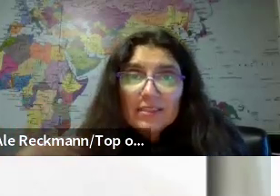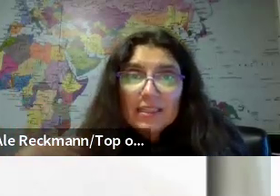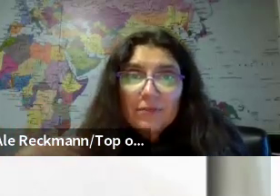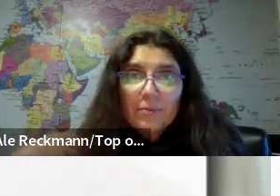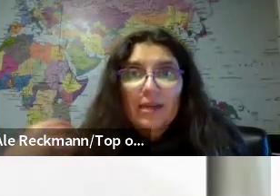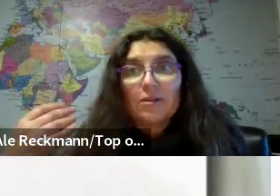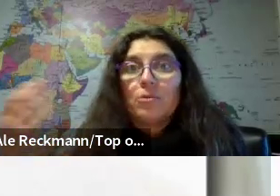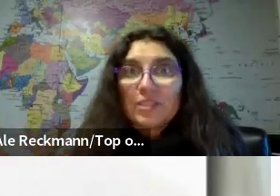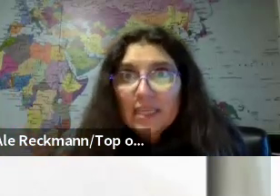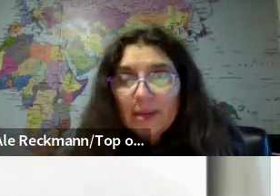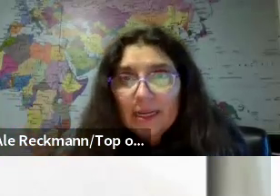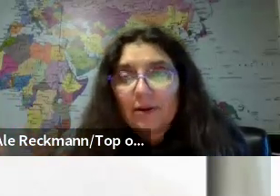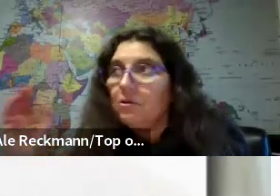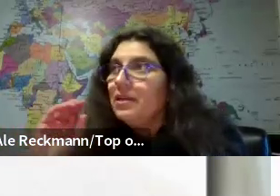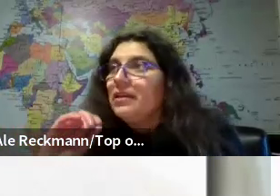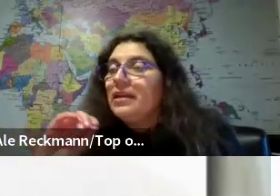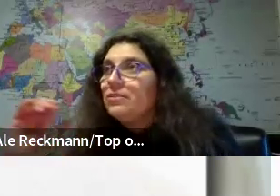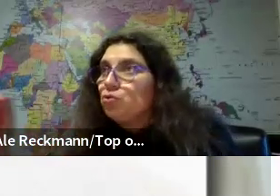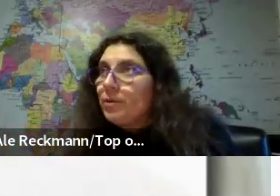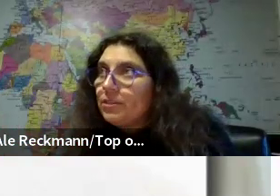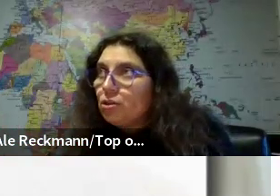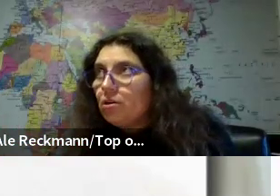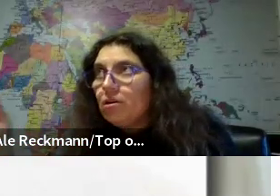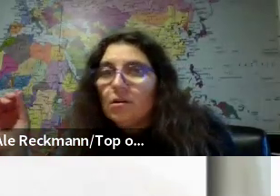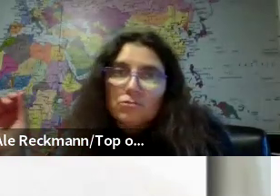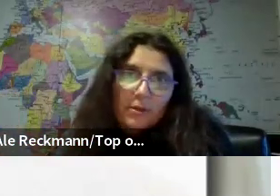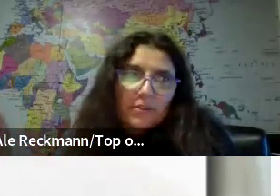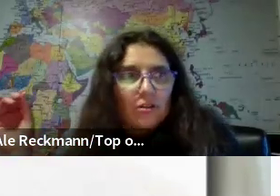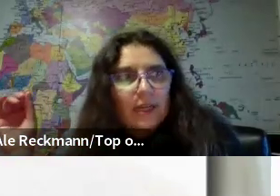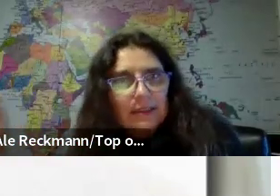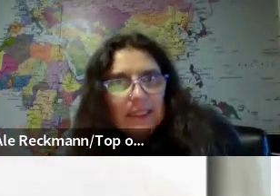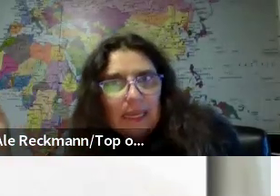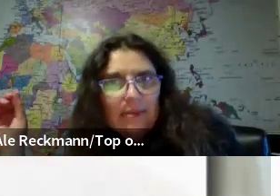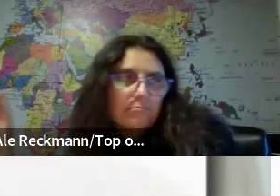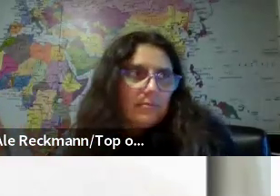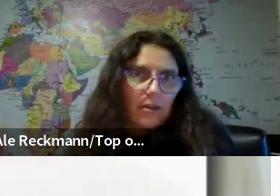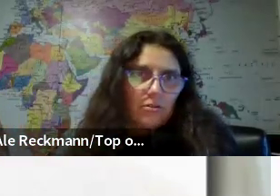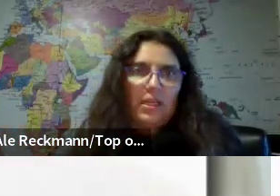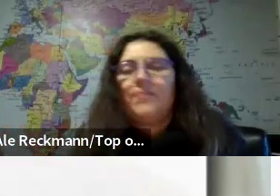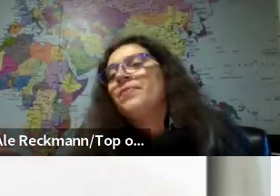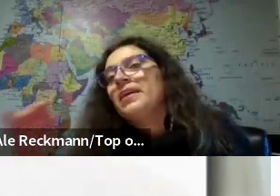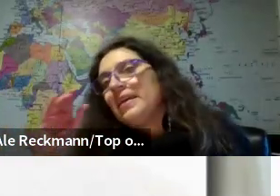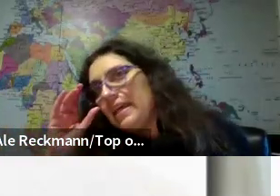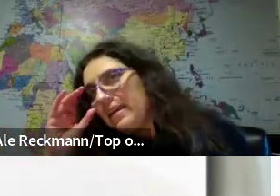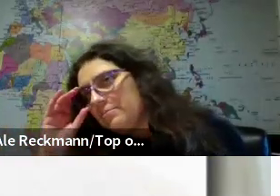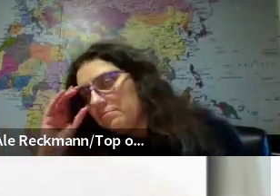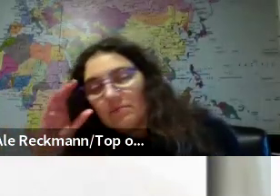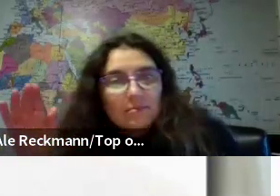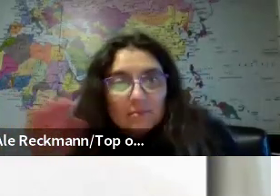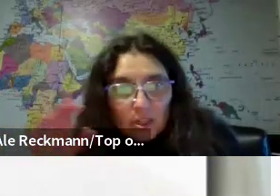los antecedentes formales? ¿Cómo se llama el cargo? Supervisor, supervisora de tal cosa.